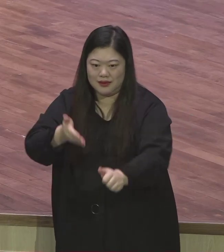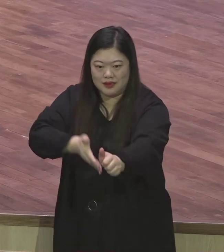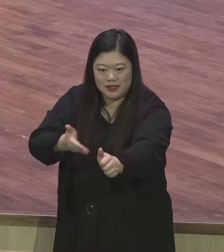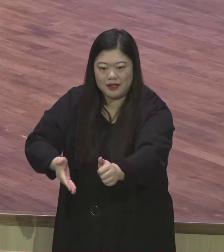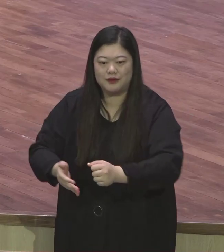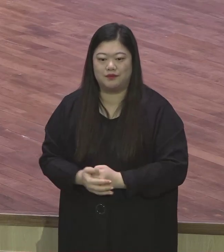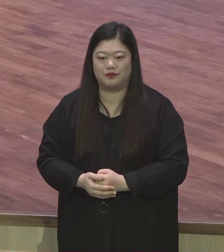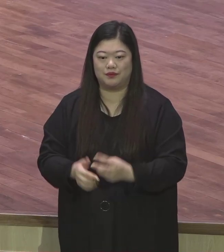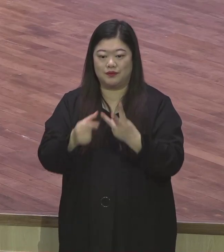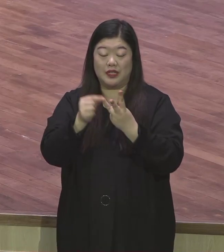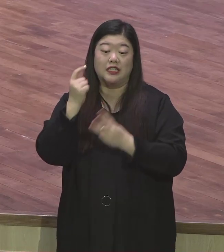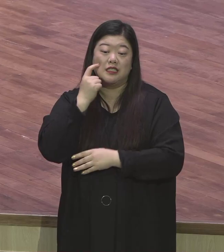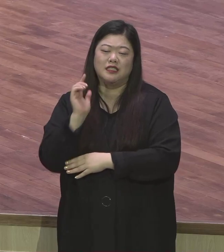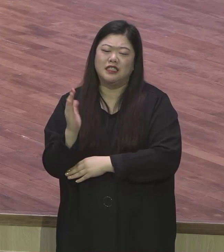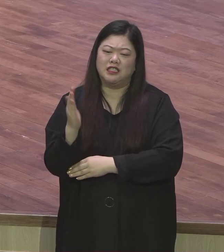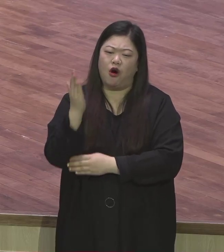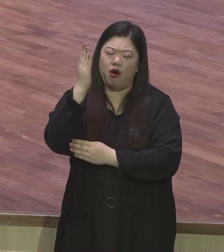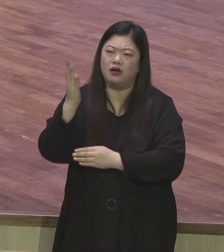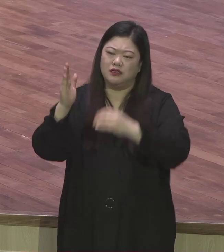영